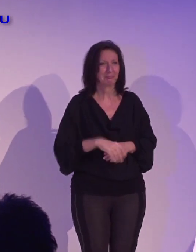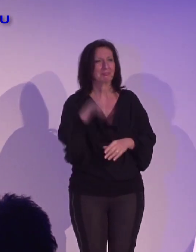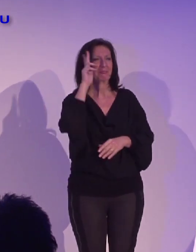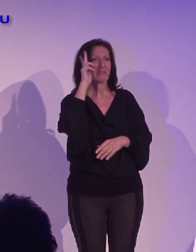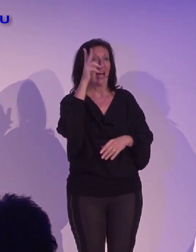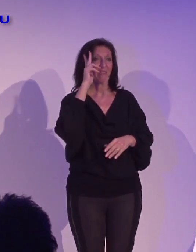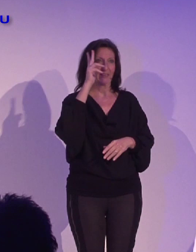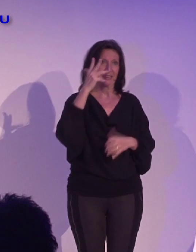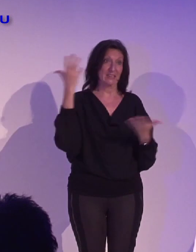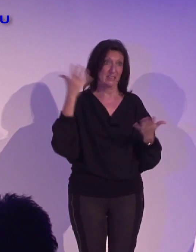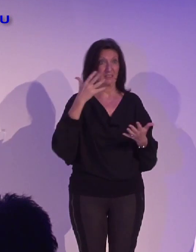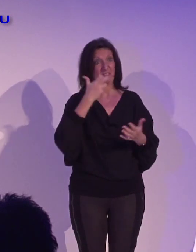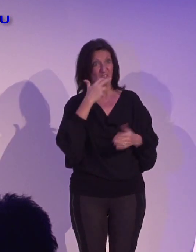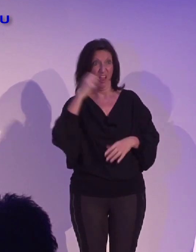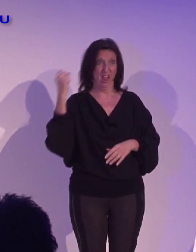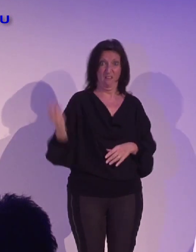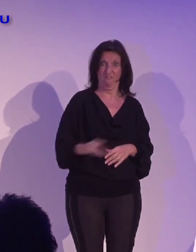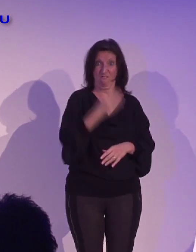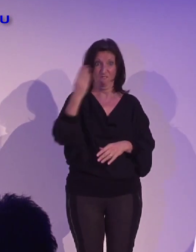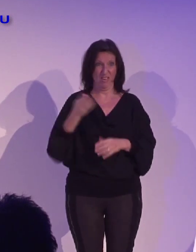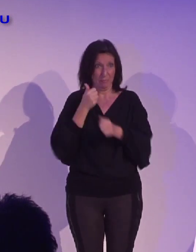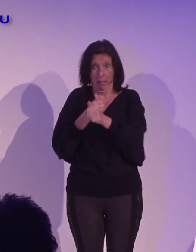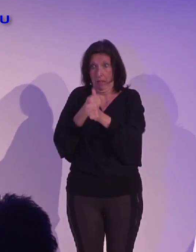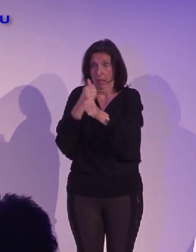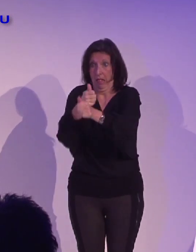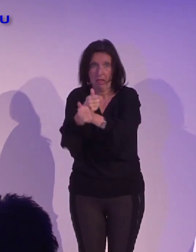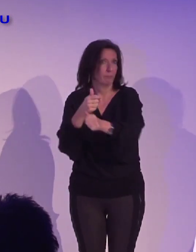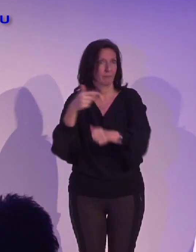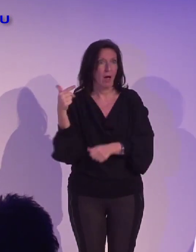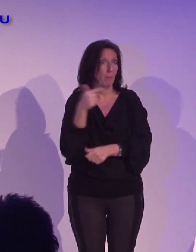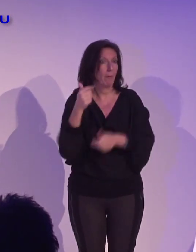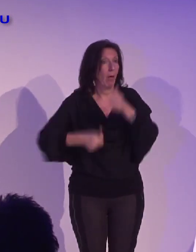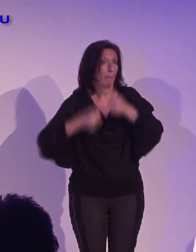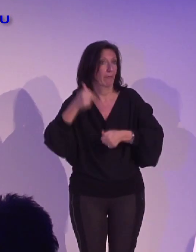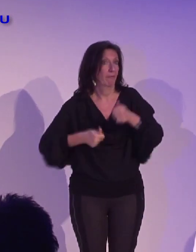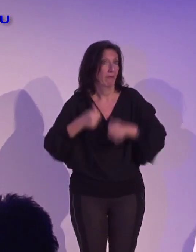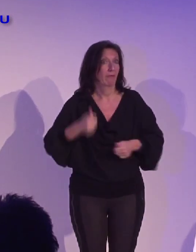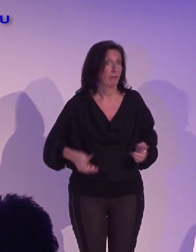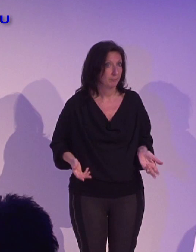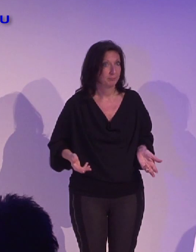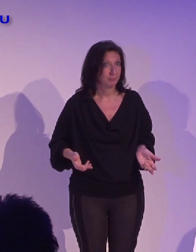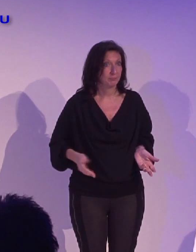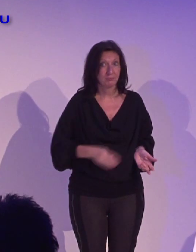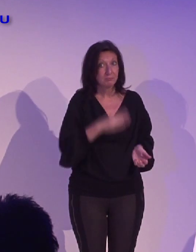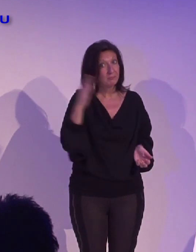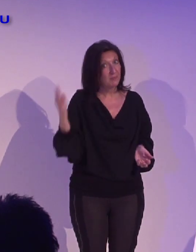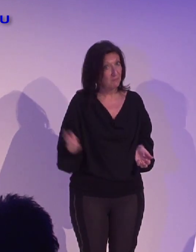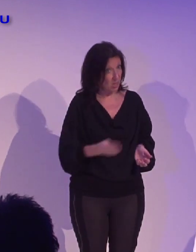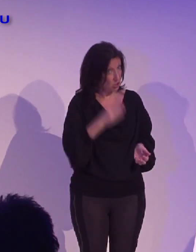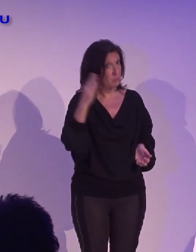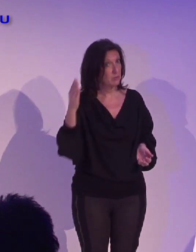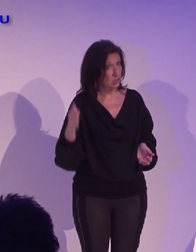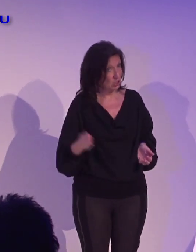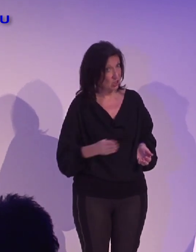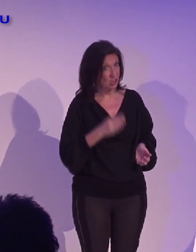Franziska versucht, die Waschmaschine einzuholen, doch sie rennen um die Wette. Die Waschmaschine